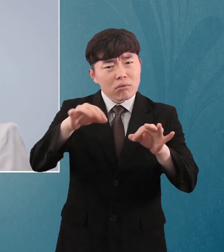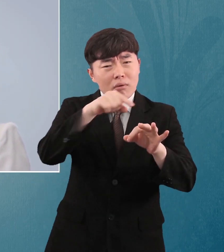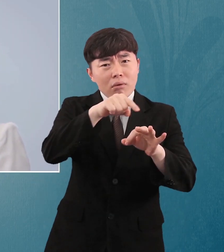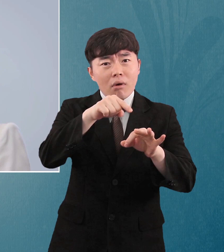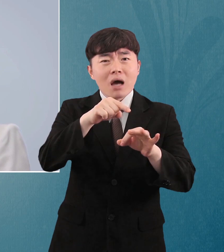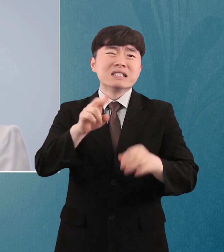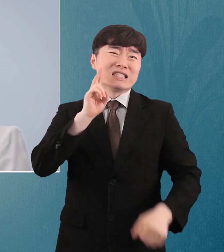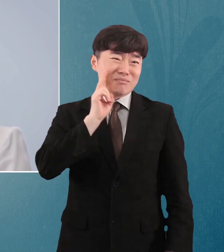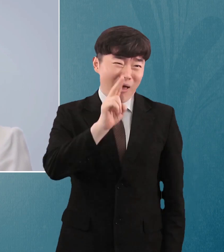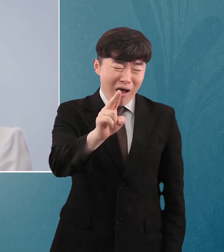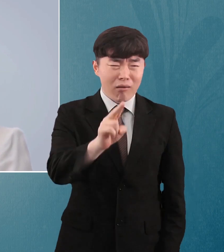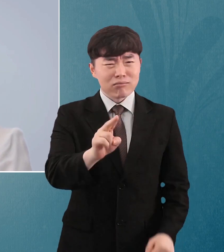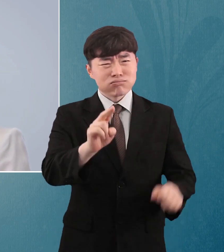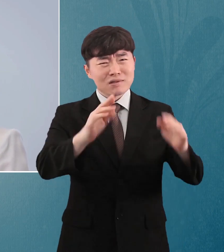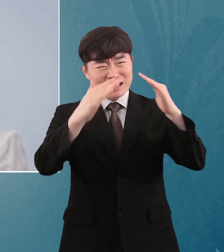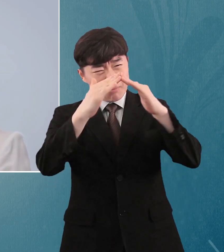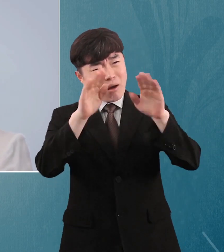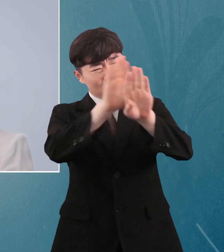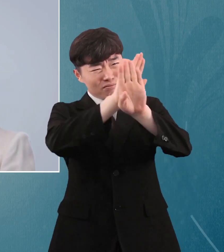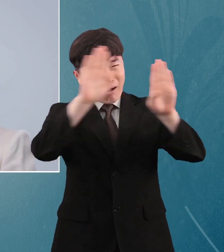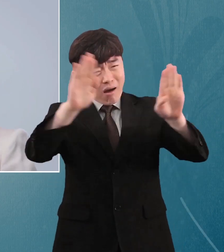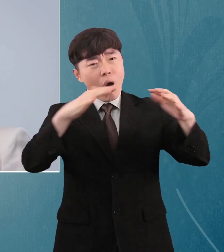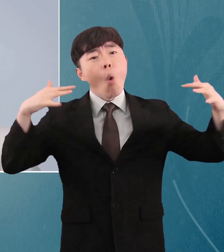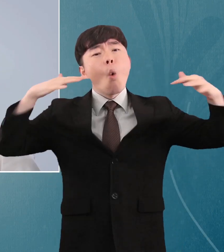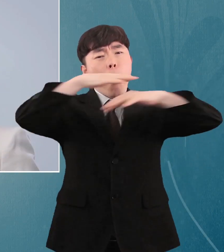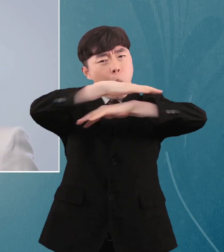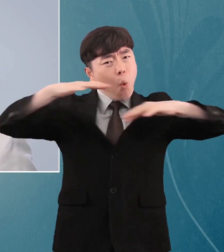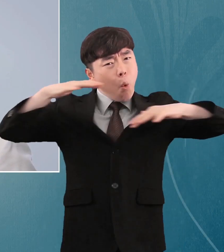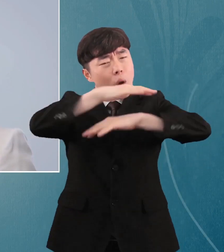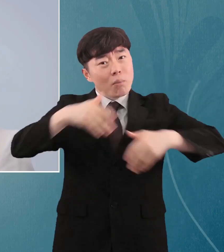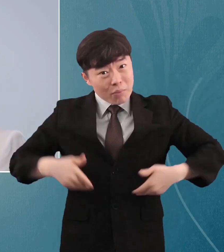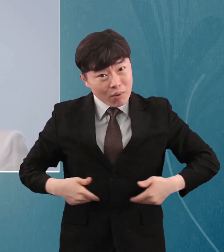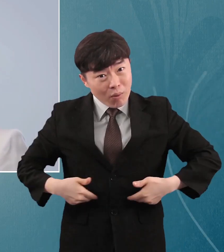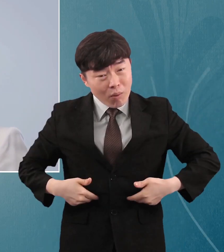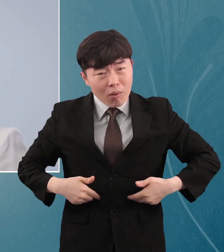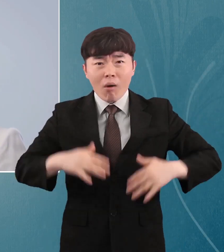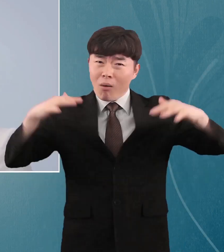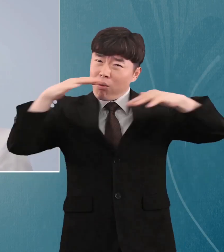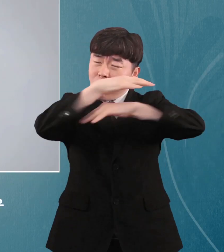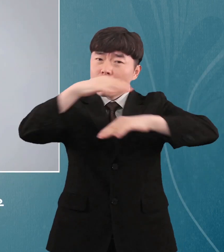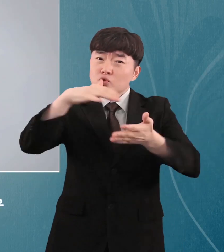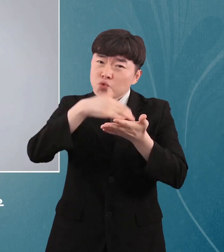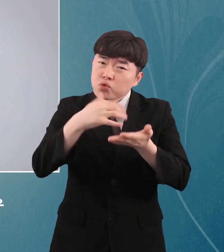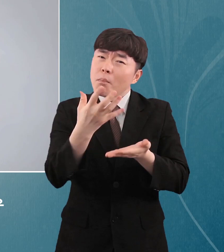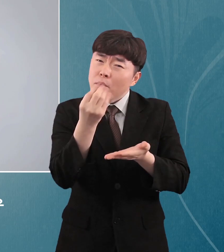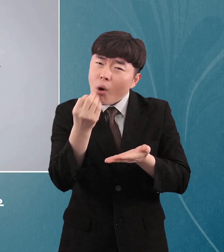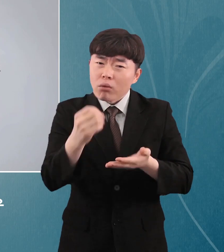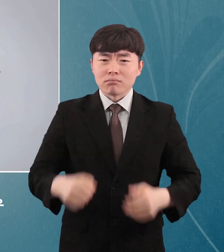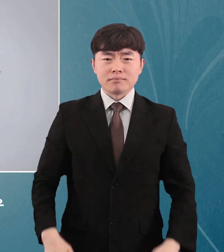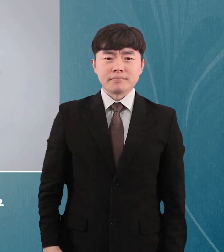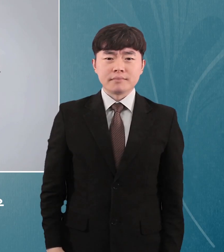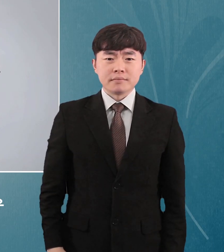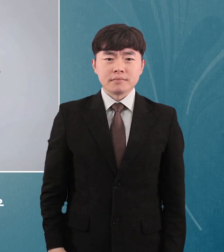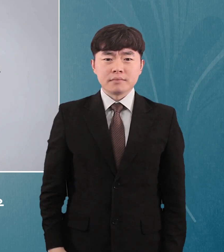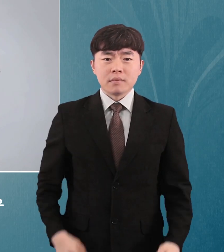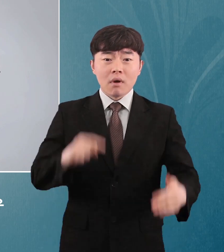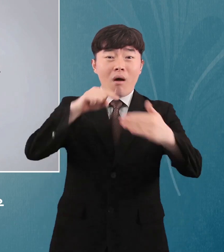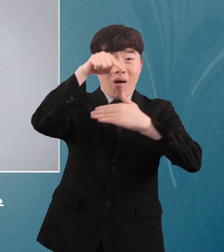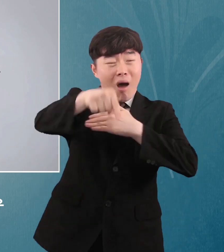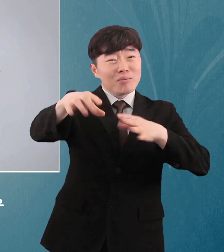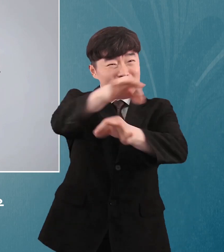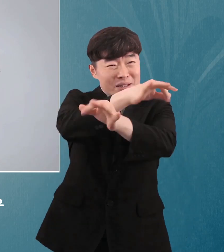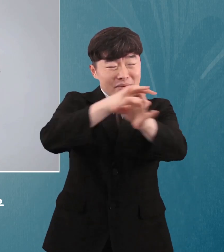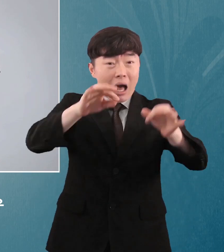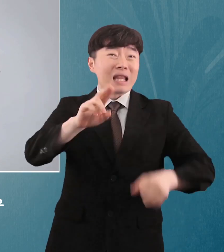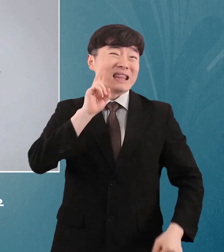심한 날에도 실내 환기를 해줘야 하는지, 해야 한다면 얼마마다 해야 할까요? 기본적으로는 실외 미세먼지